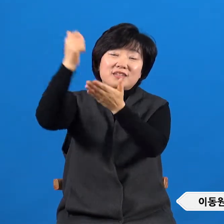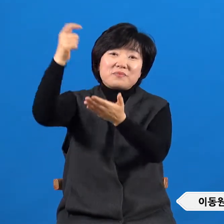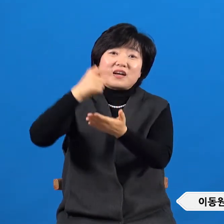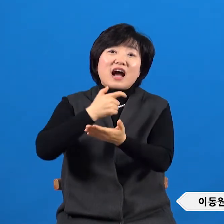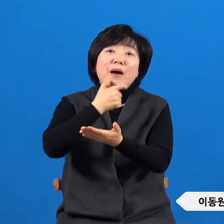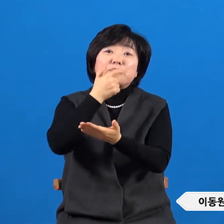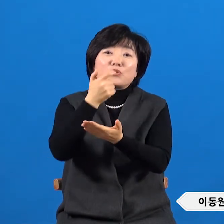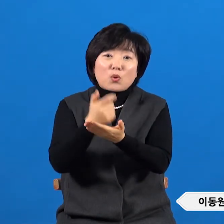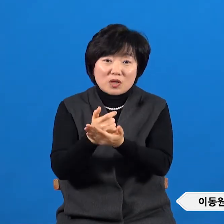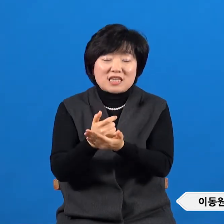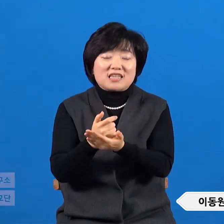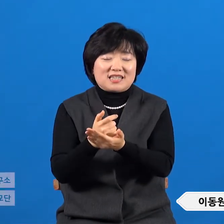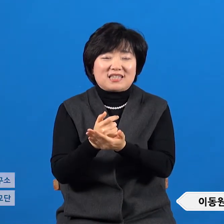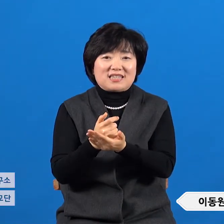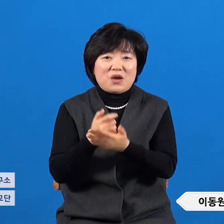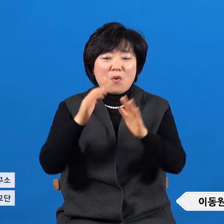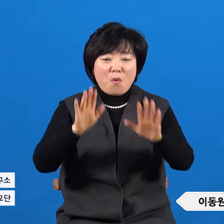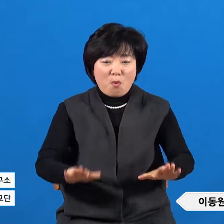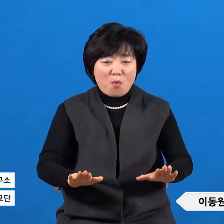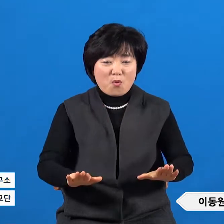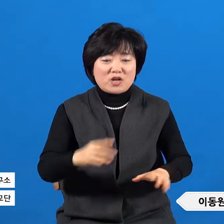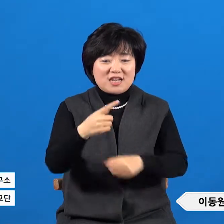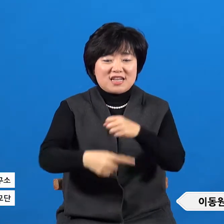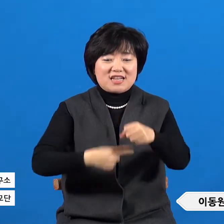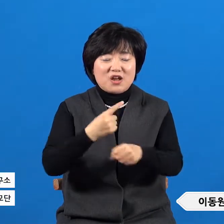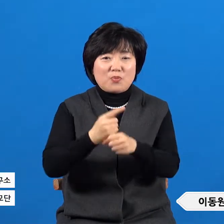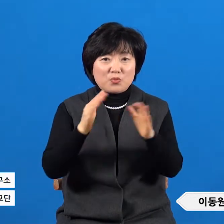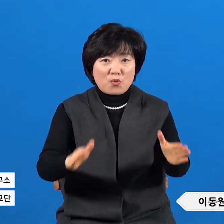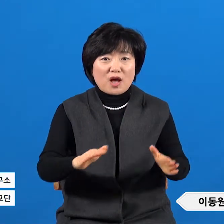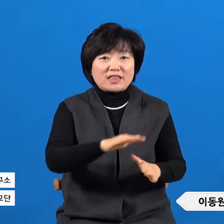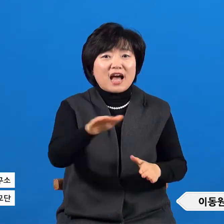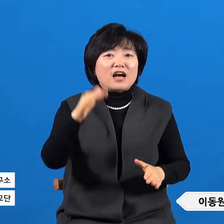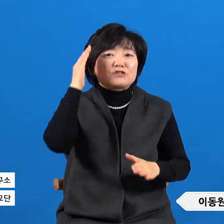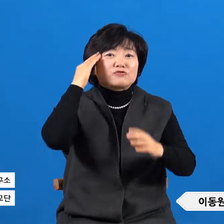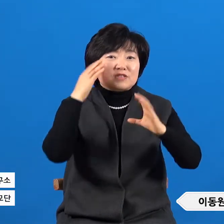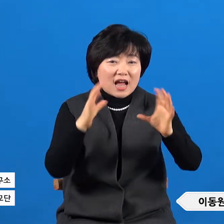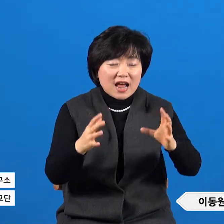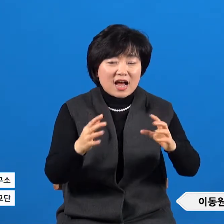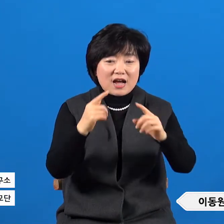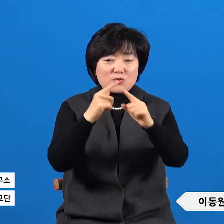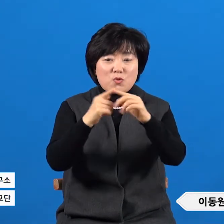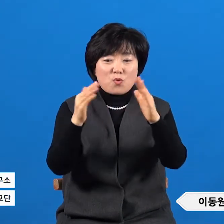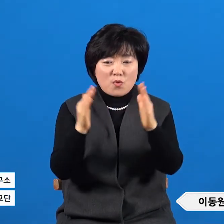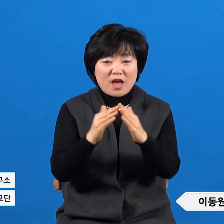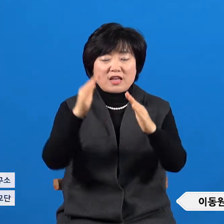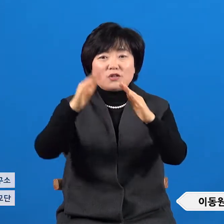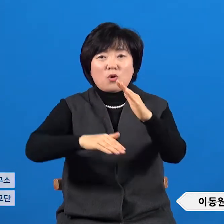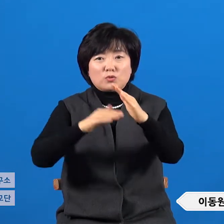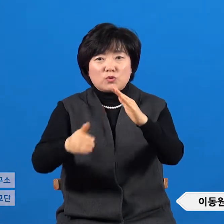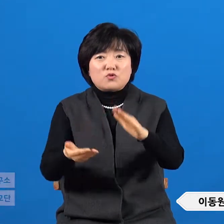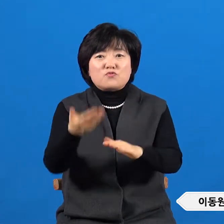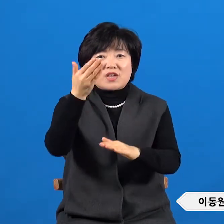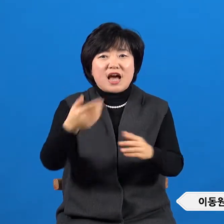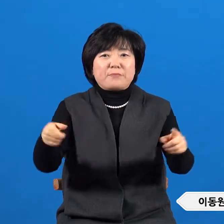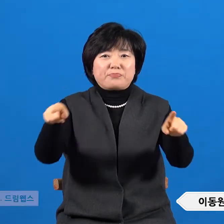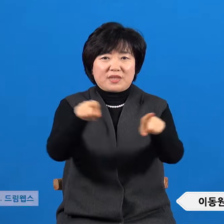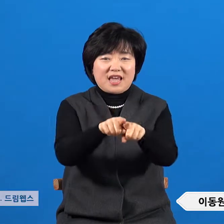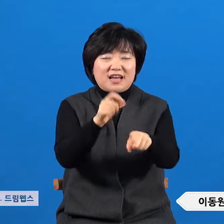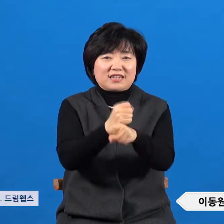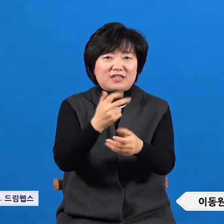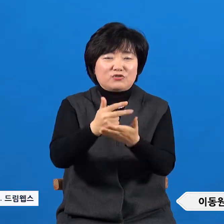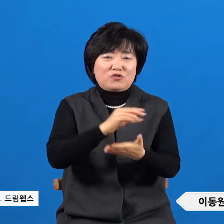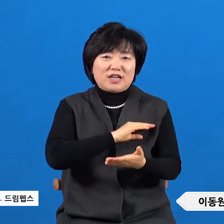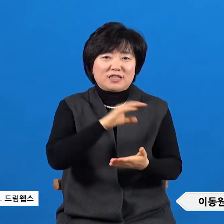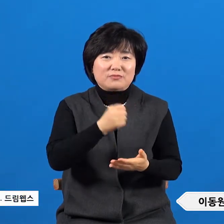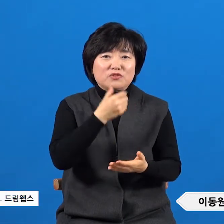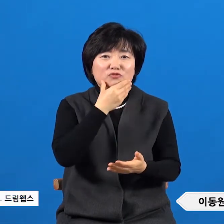하나님의 감동이 이 금년 한 해 동안 우리 민족과 그리고 이 땅의 교회들과 성도들 가운데 함께